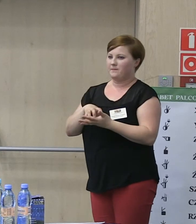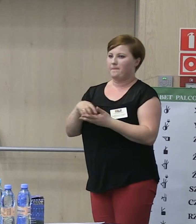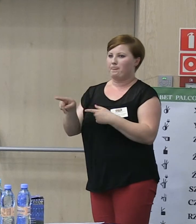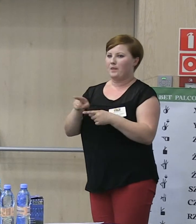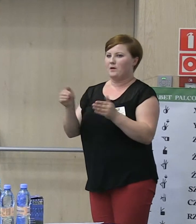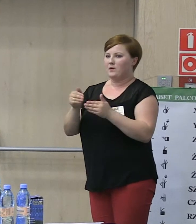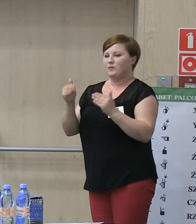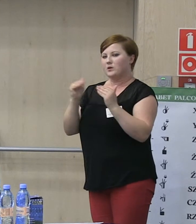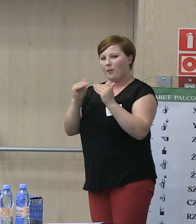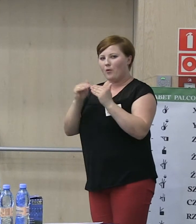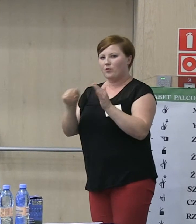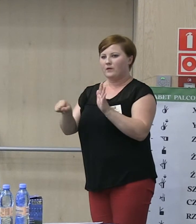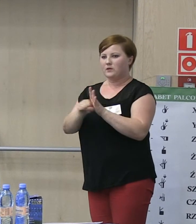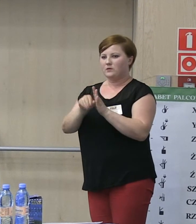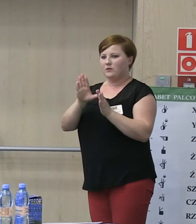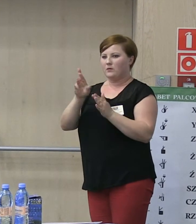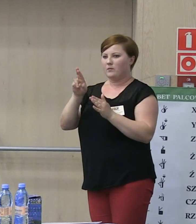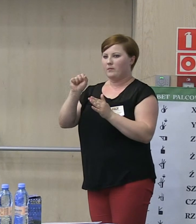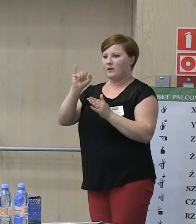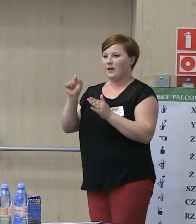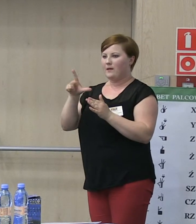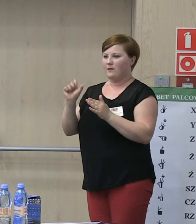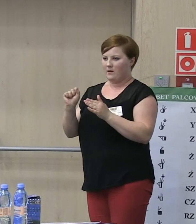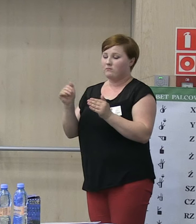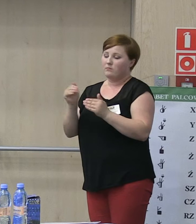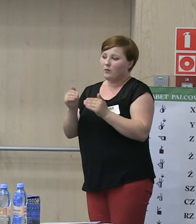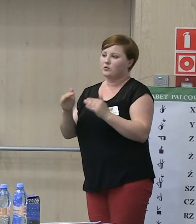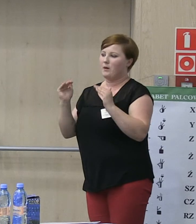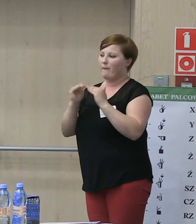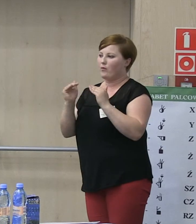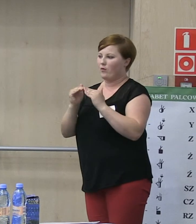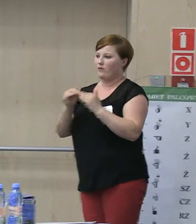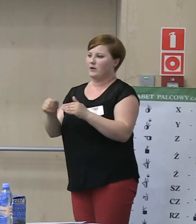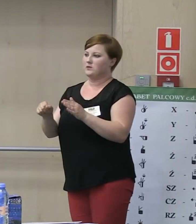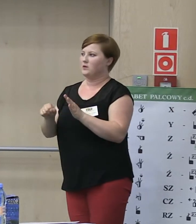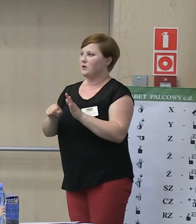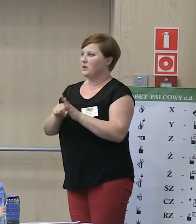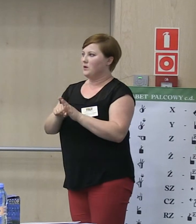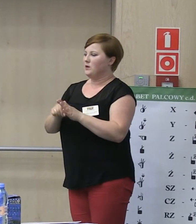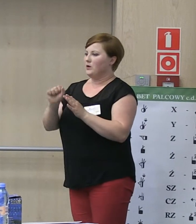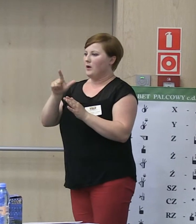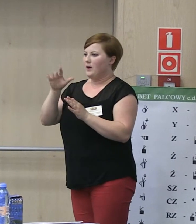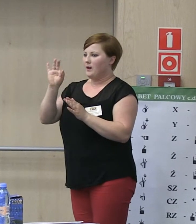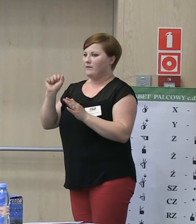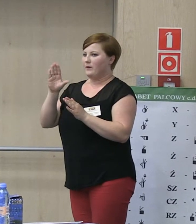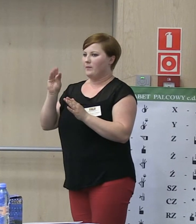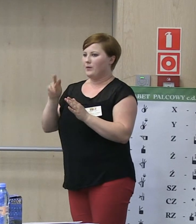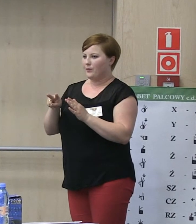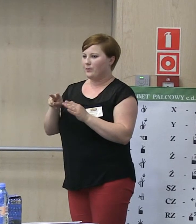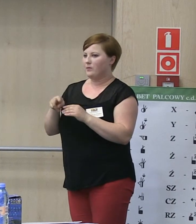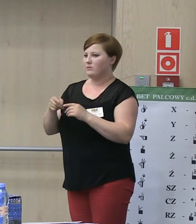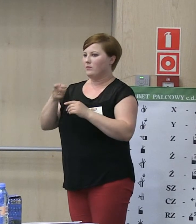to porównać do Braille'a troszeczkę. Można. Można porównać do alfabetu łacińskiego, którym